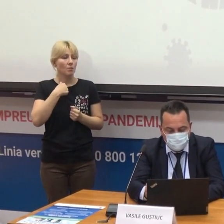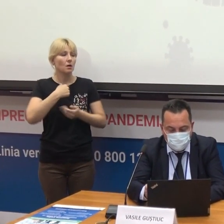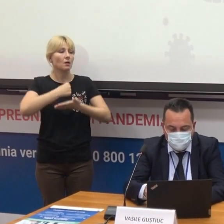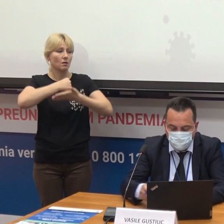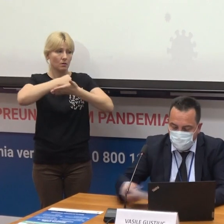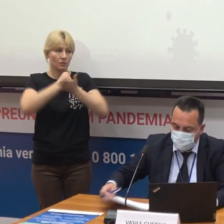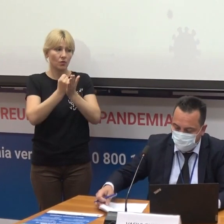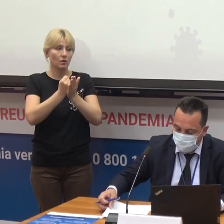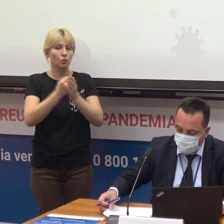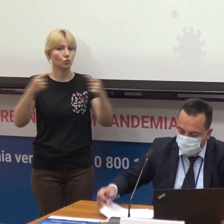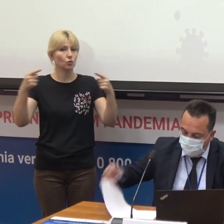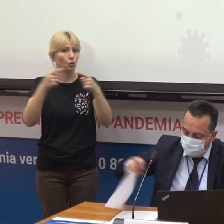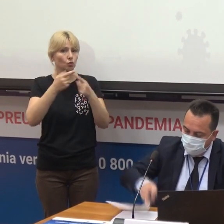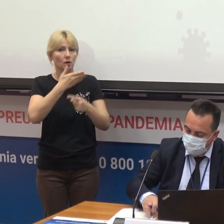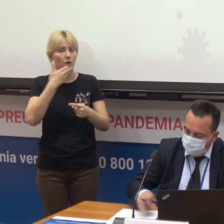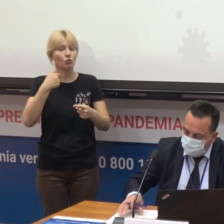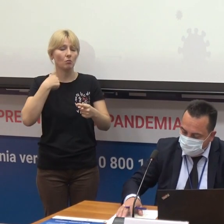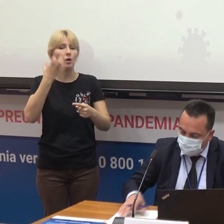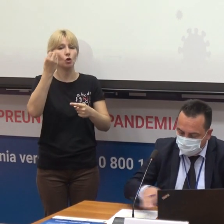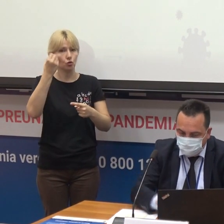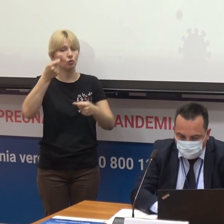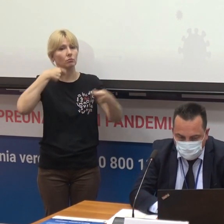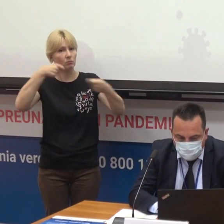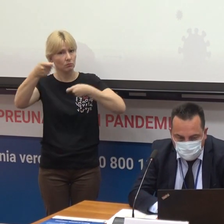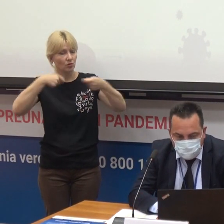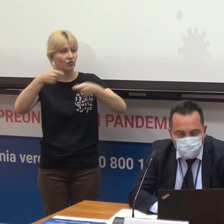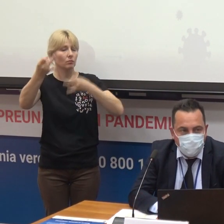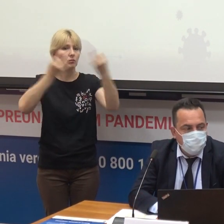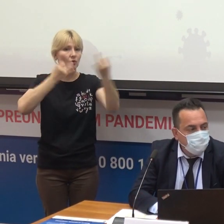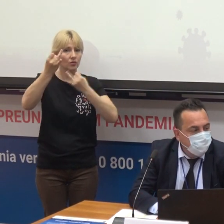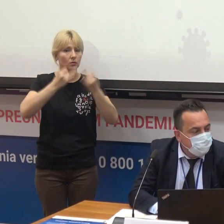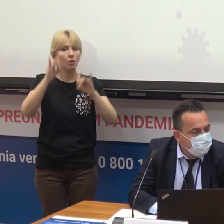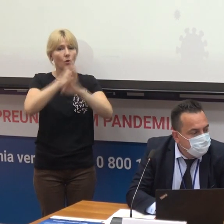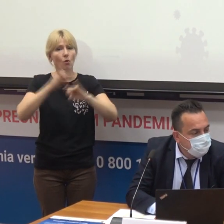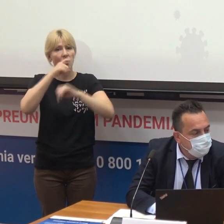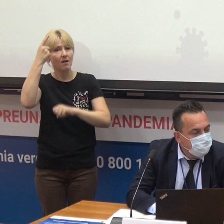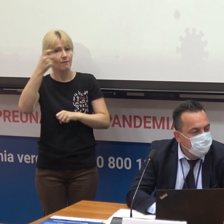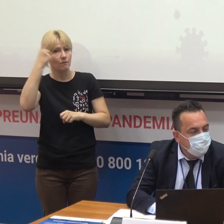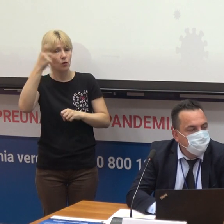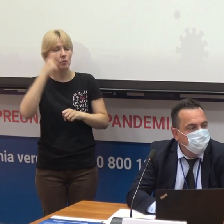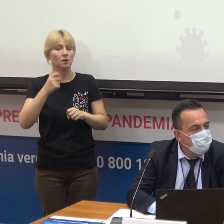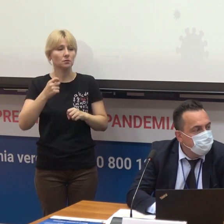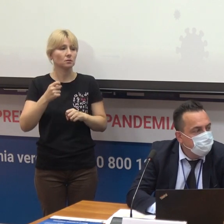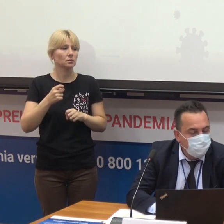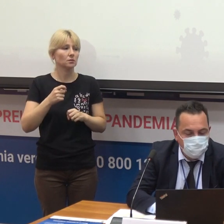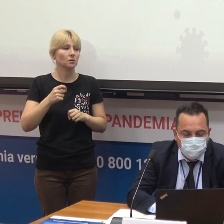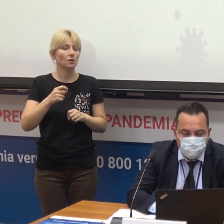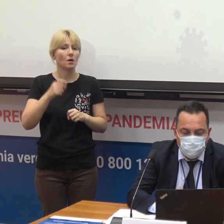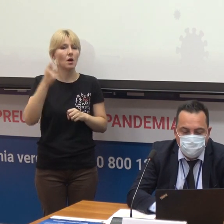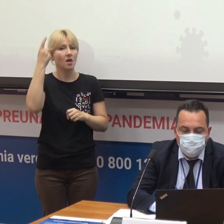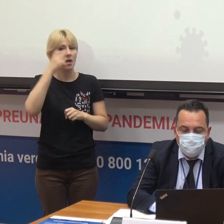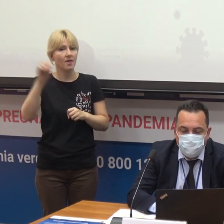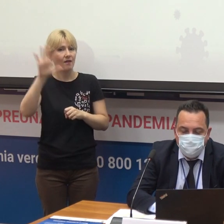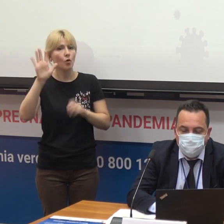cu acel departament de tehnologie informaționale a Consiliului Europei, doar se integrează